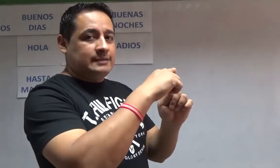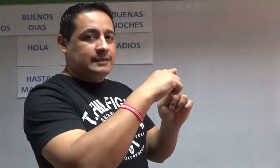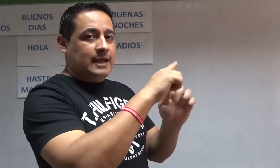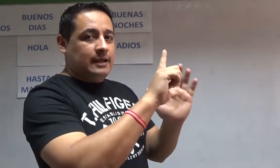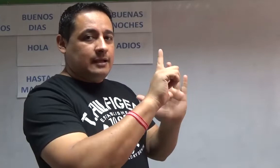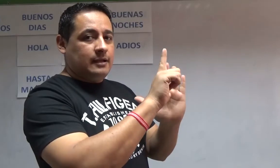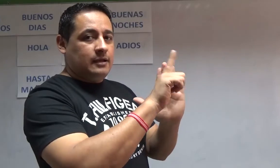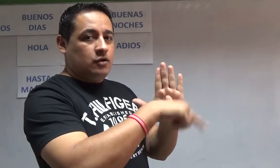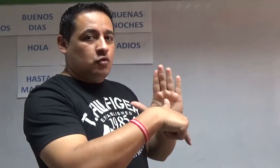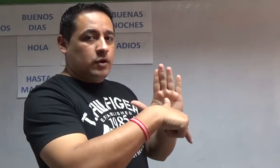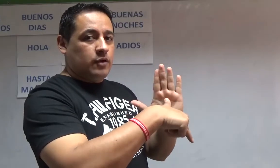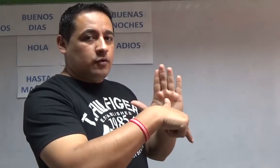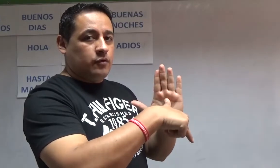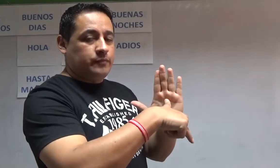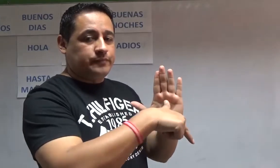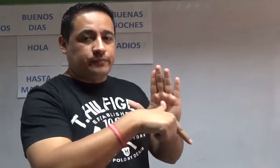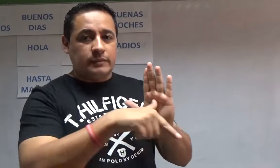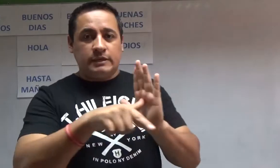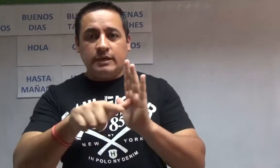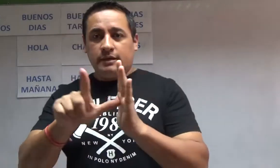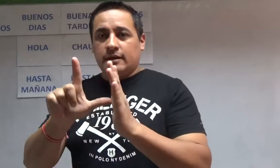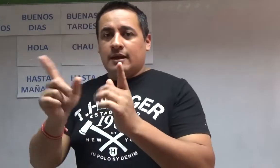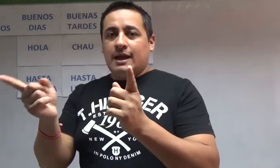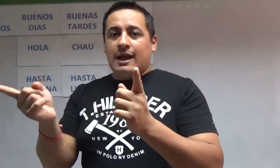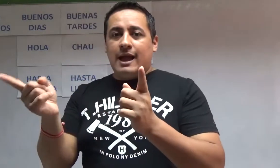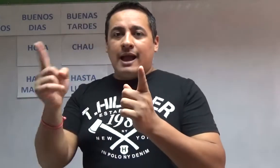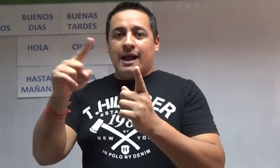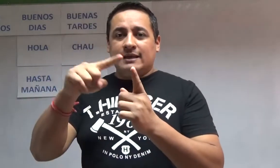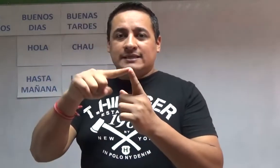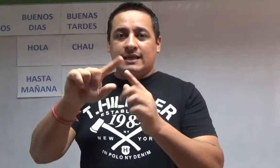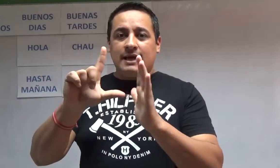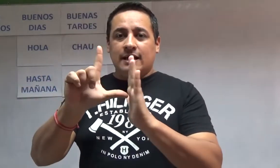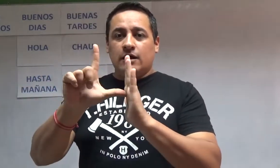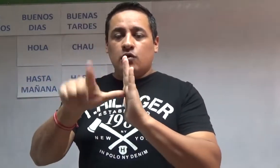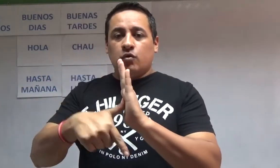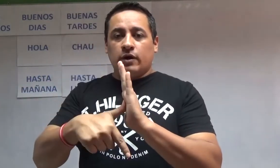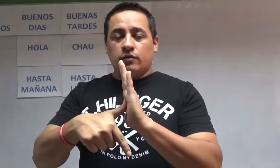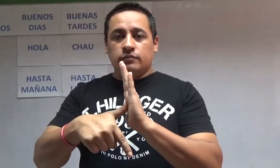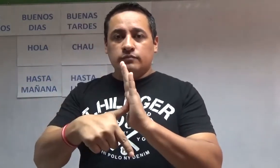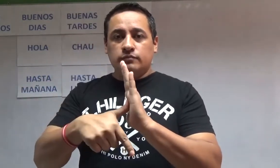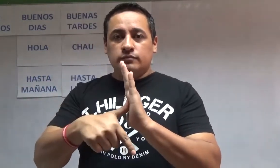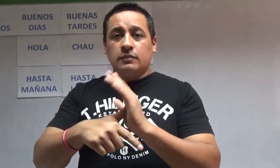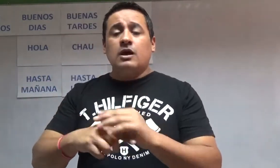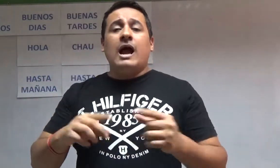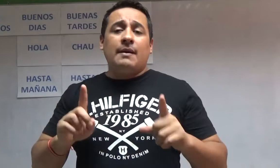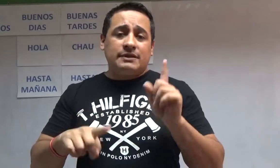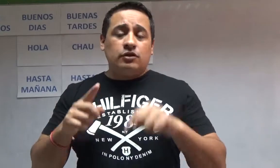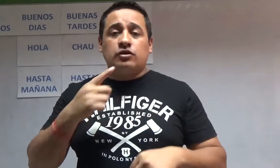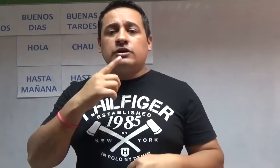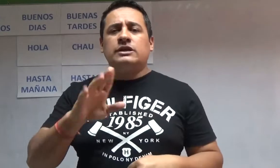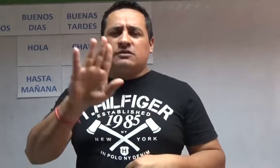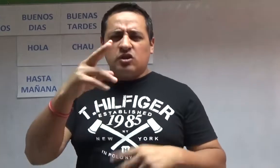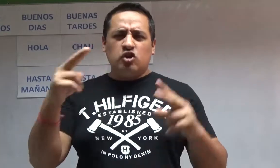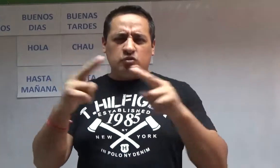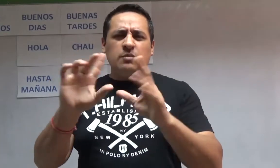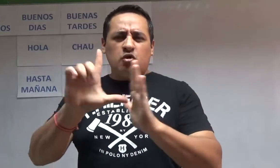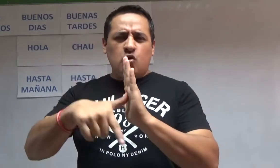Hasta luego. ¿Sí? Hasta luego. A veces los otros dicen, nos vemos